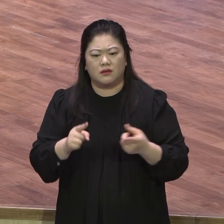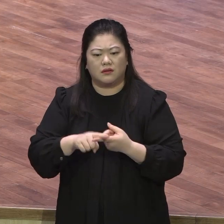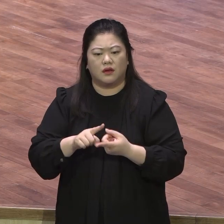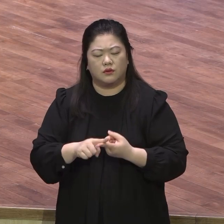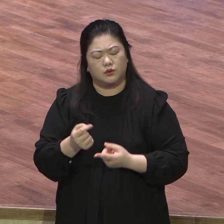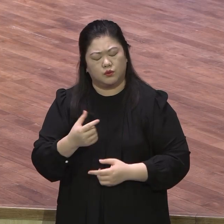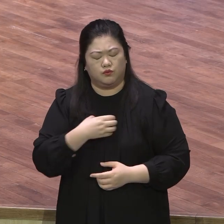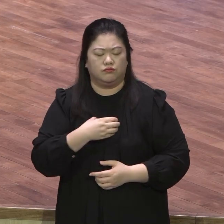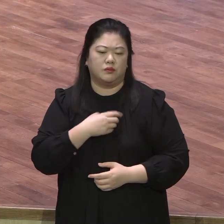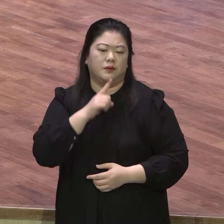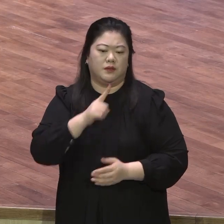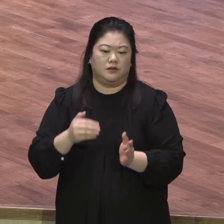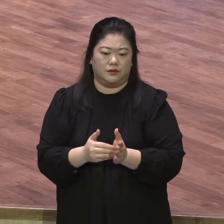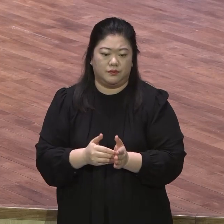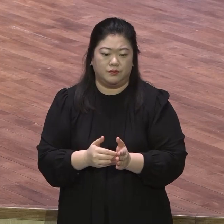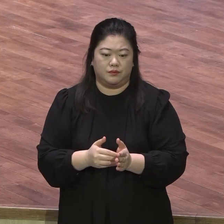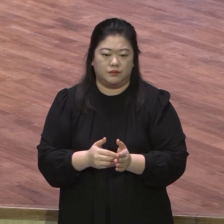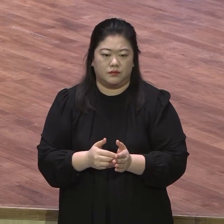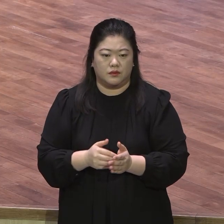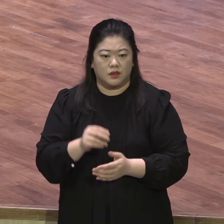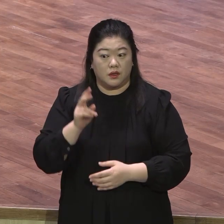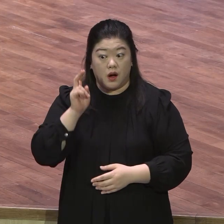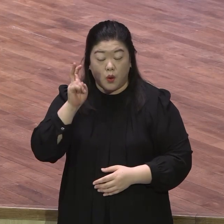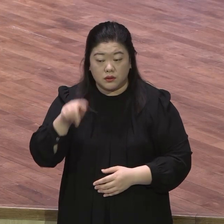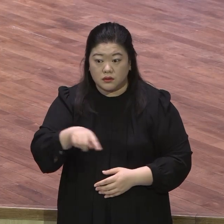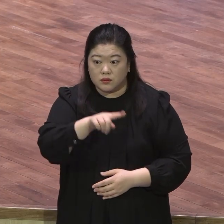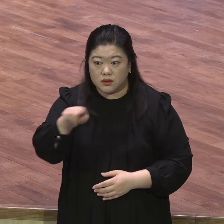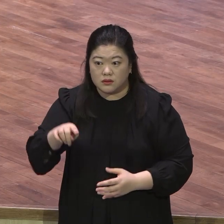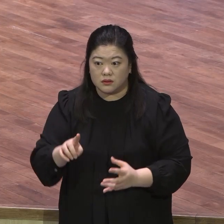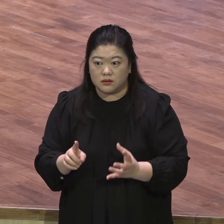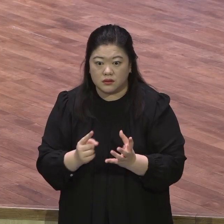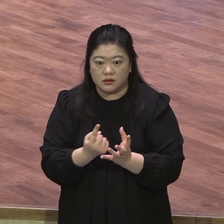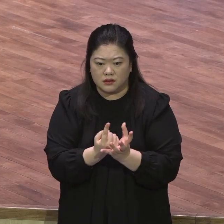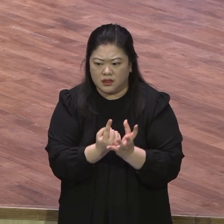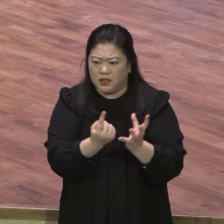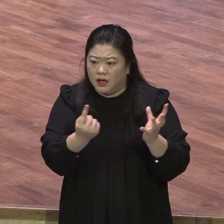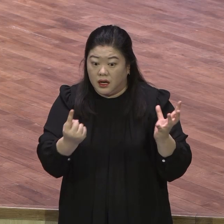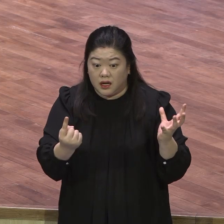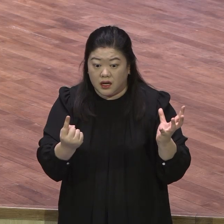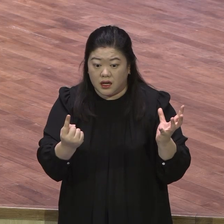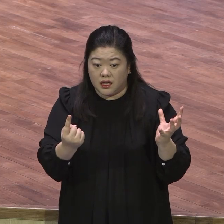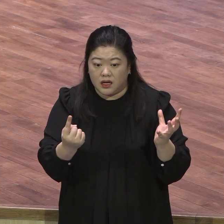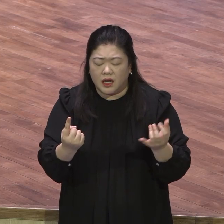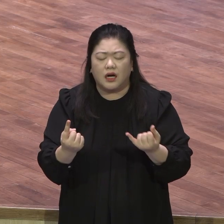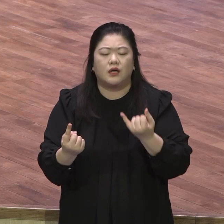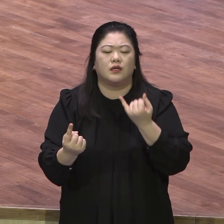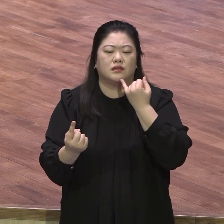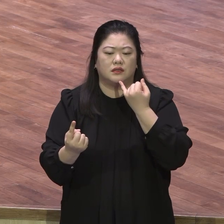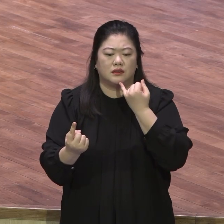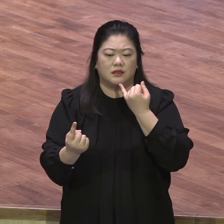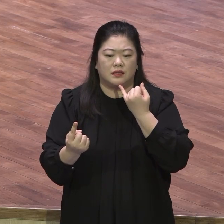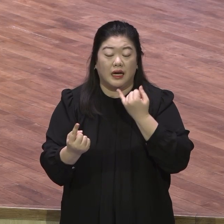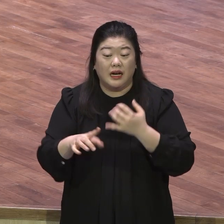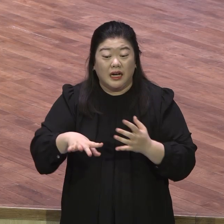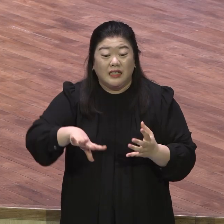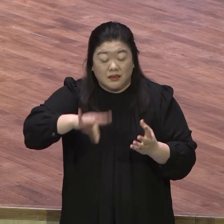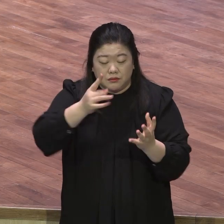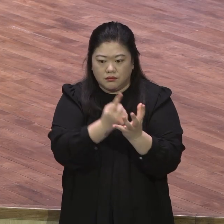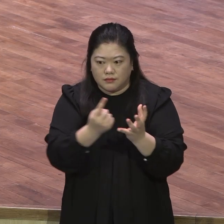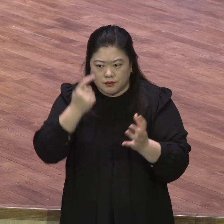혹시 있으면 오늘부터 고독 계세요. 고독 그거 아주 영적으로 심각한 문제입니다.